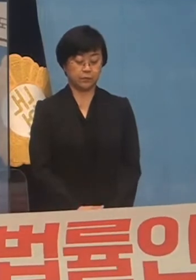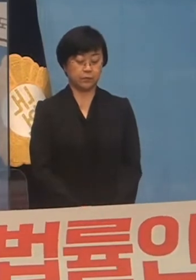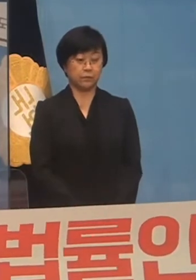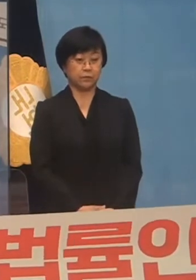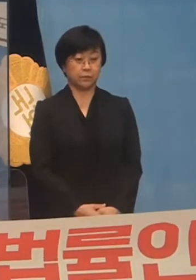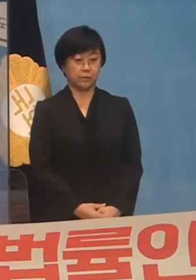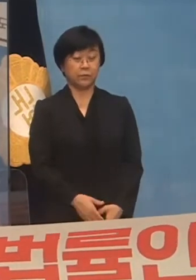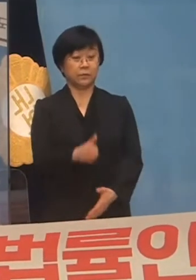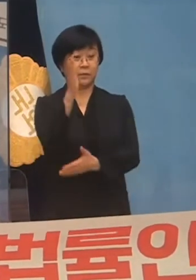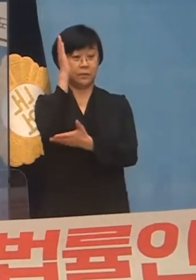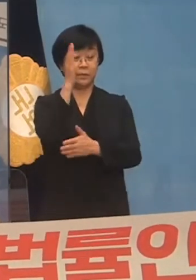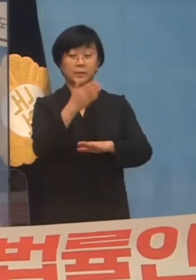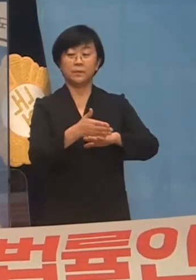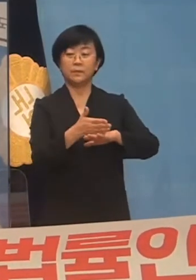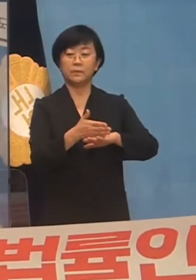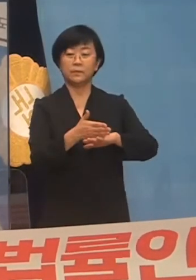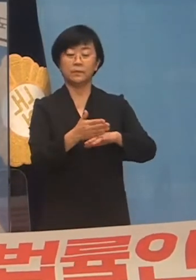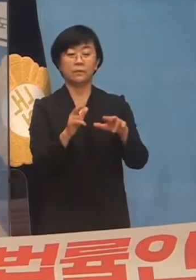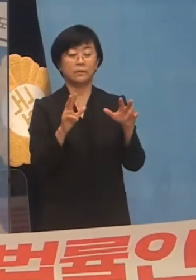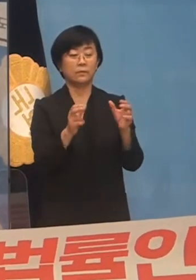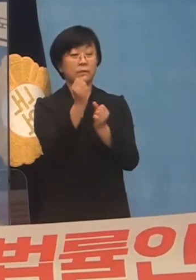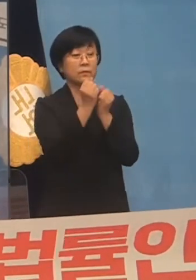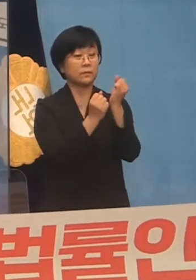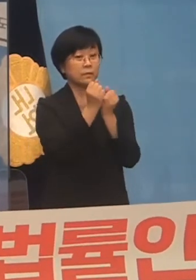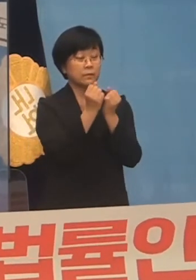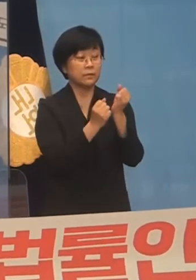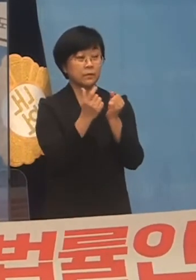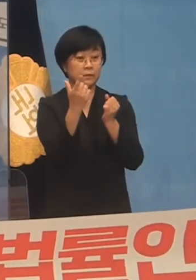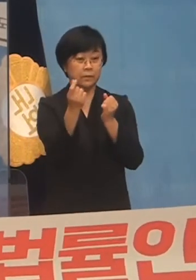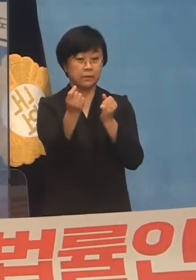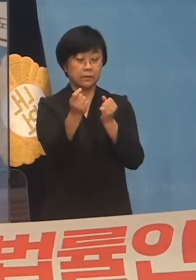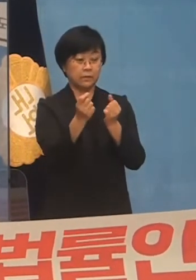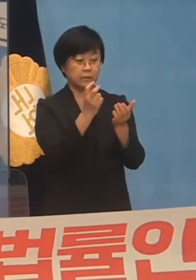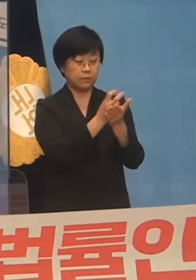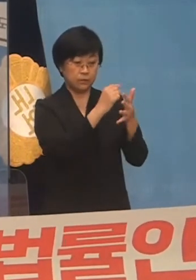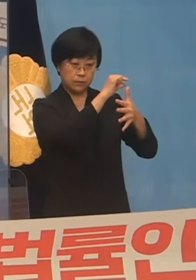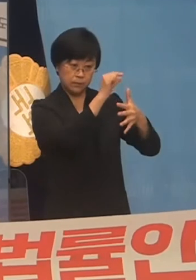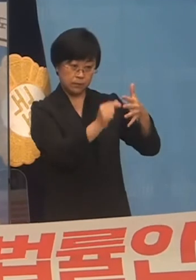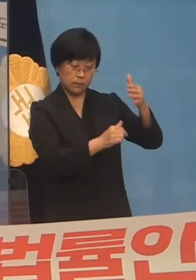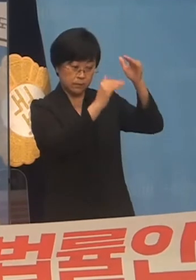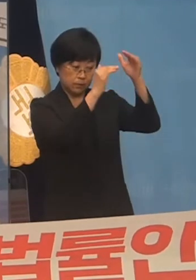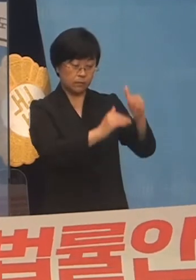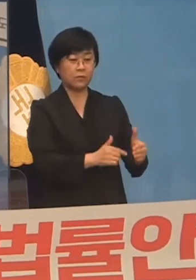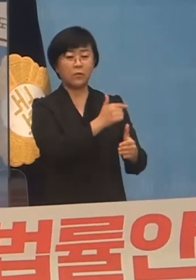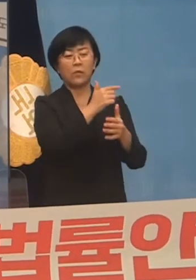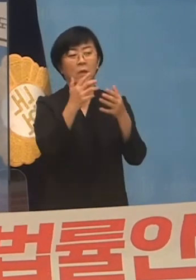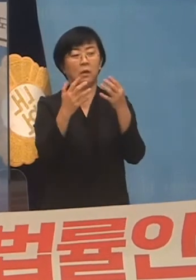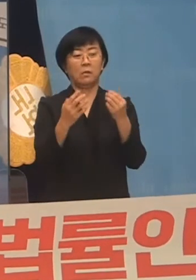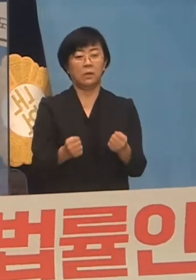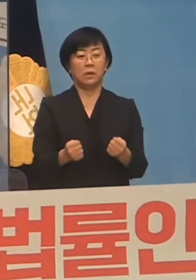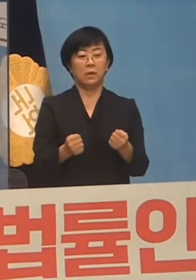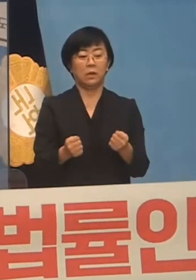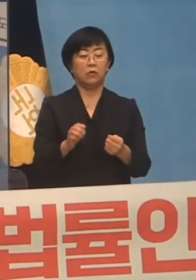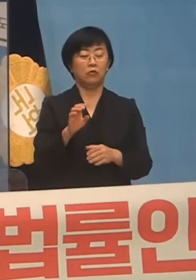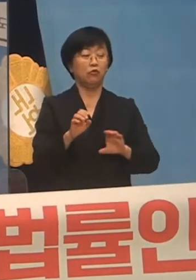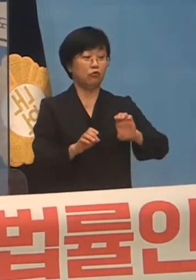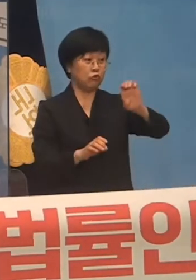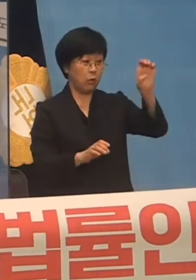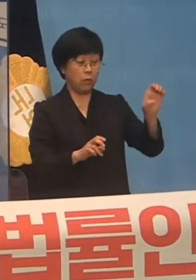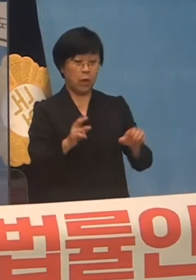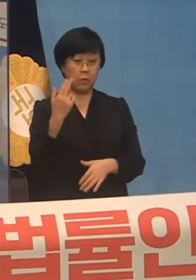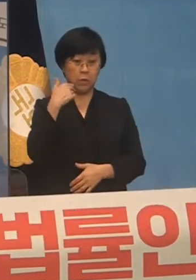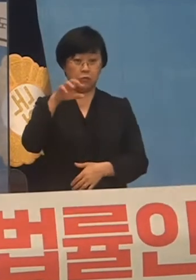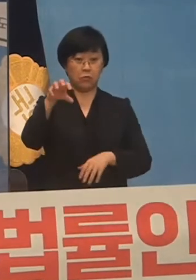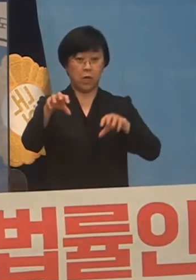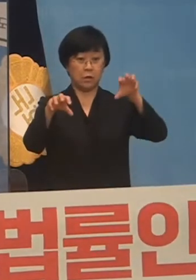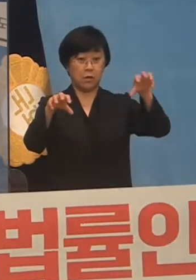네, 발언 감사합니다. 지금 막 설명해 주신 것처럼 법안의 내용이 굉장히 많습니다. 유럽과 미국에서